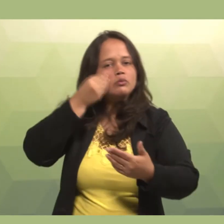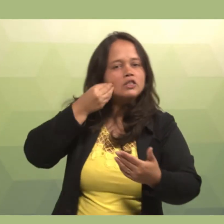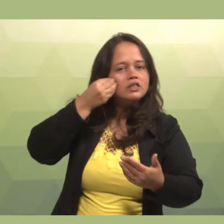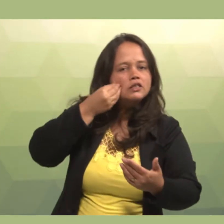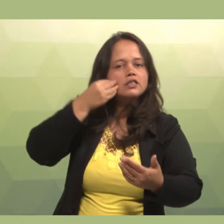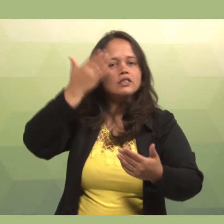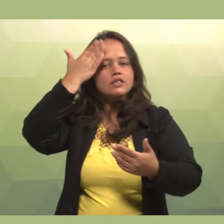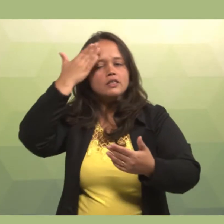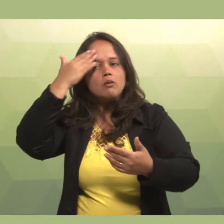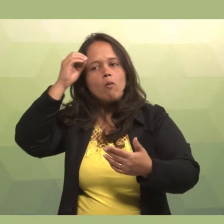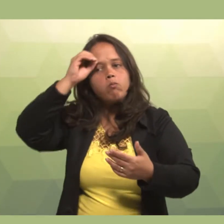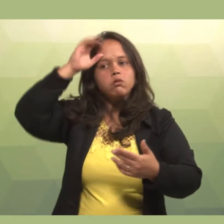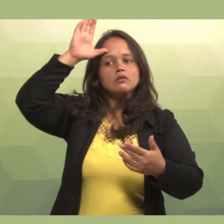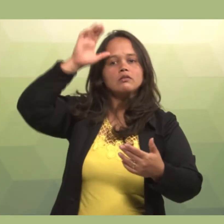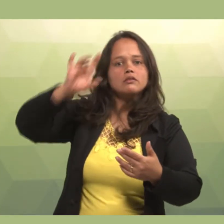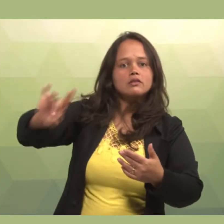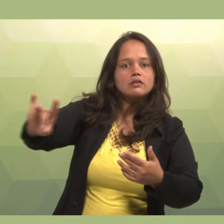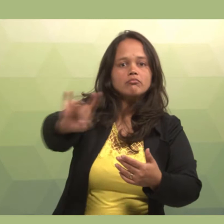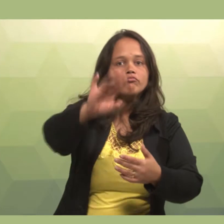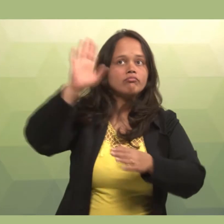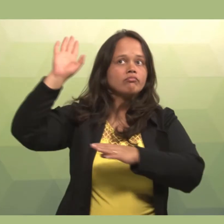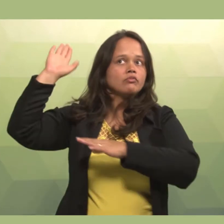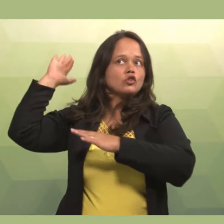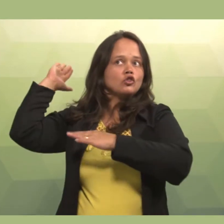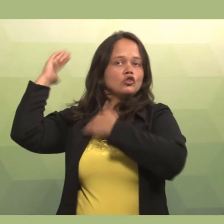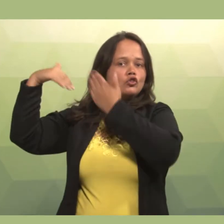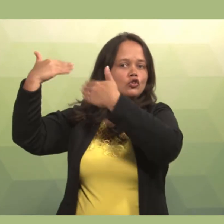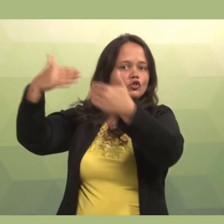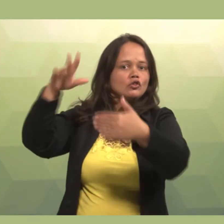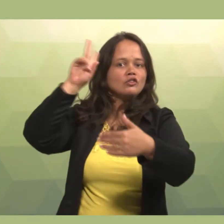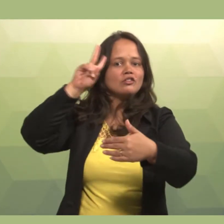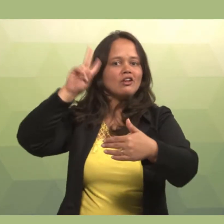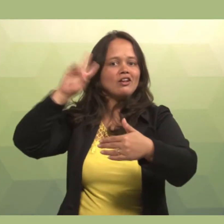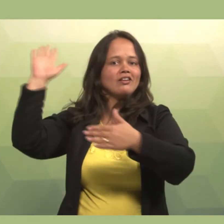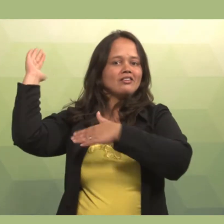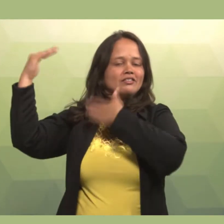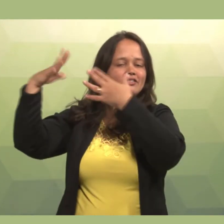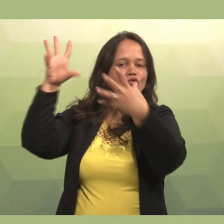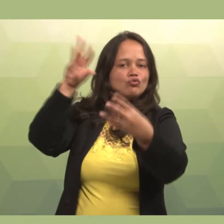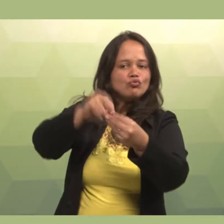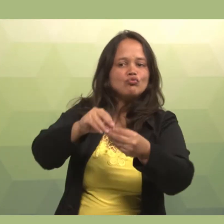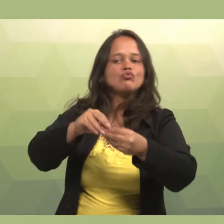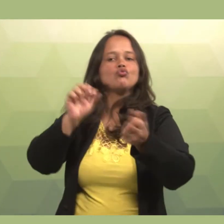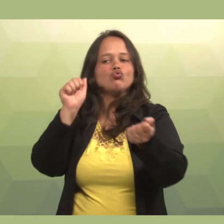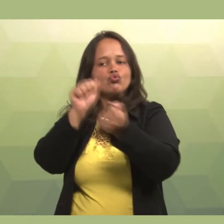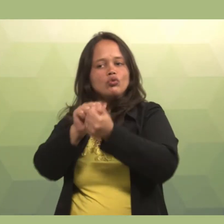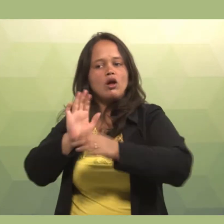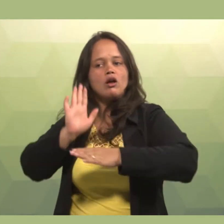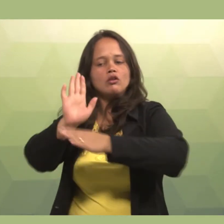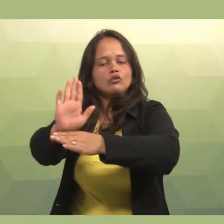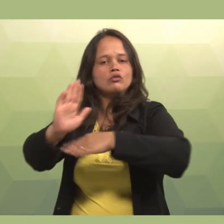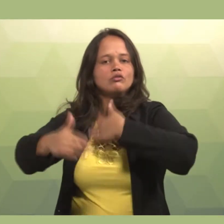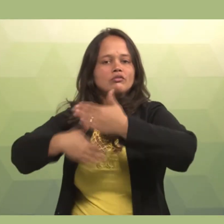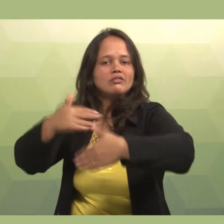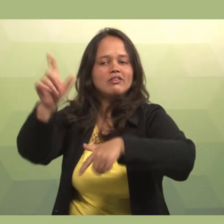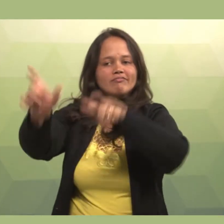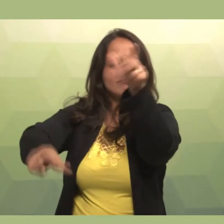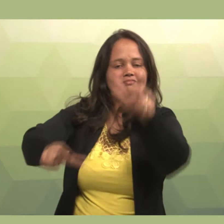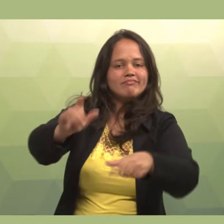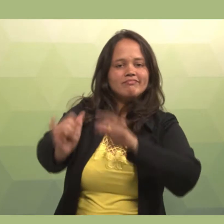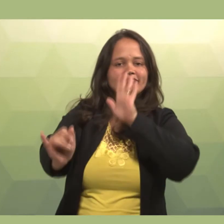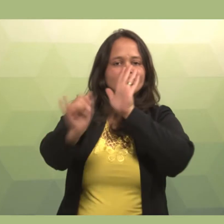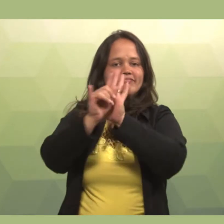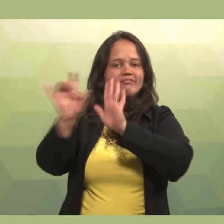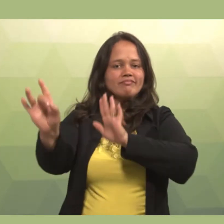acumulados e contribuindo para construir as identidades dos educandos. A organização do